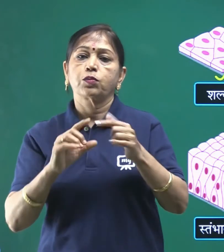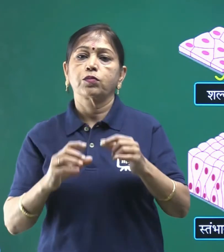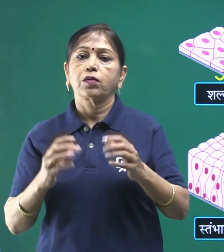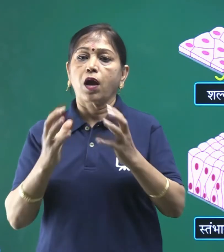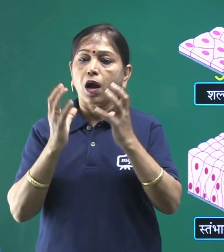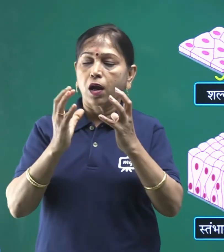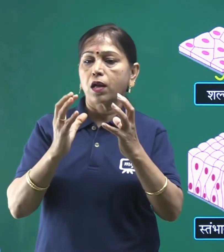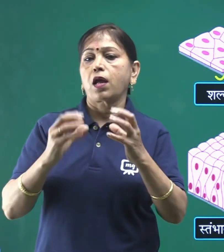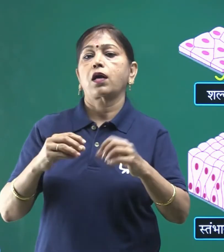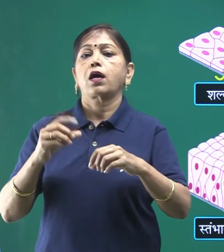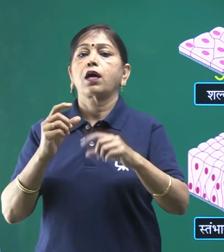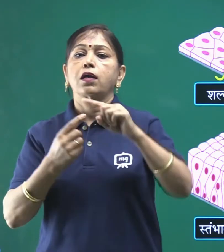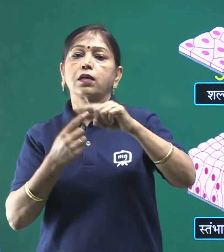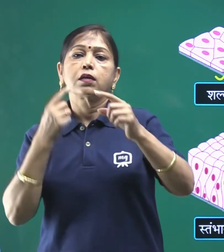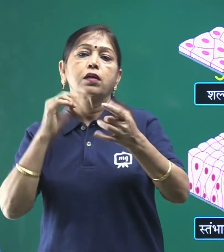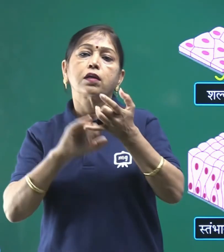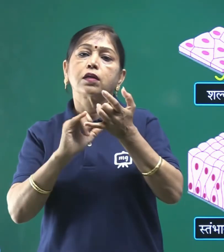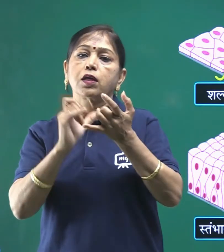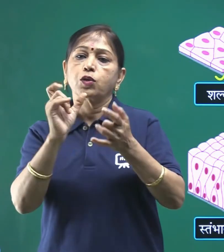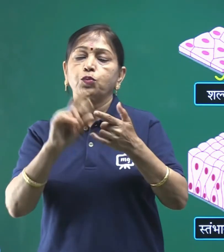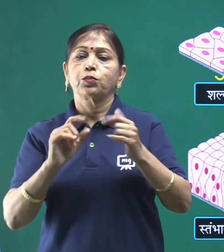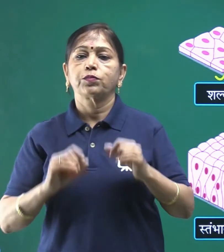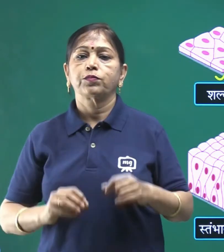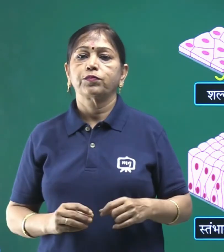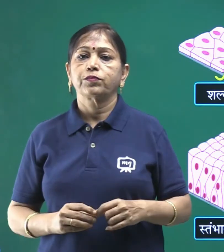घनाकार ऊतक,